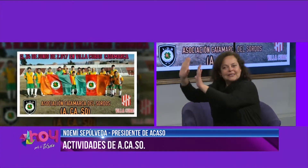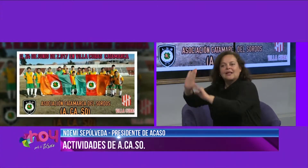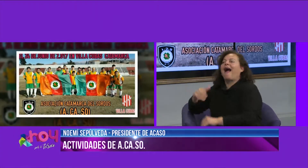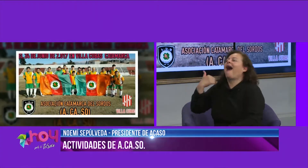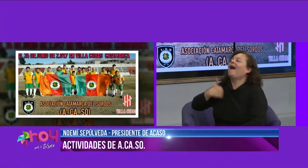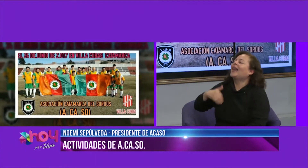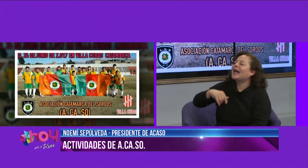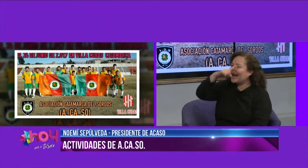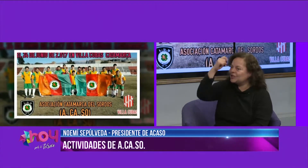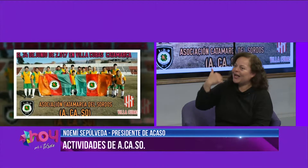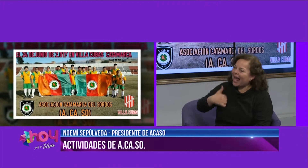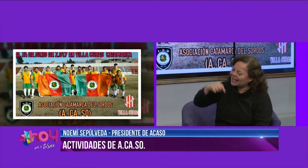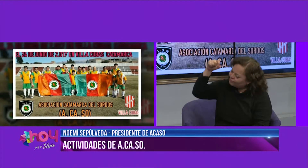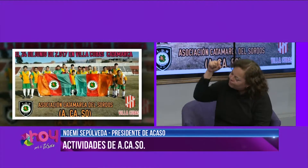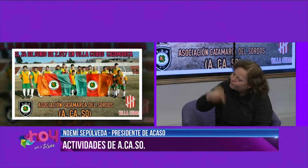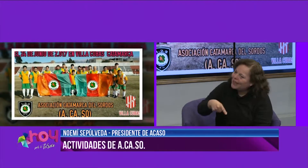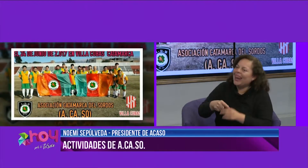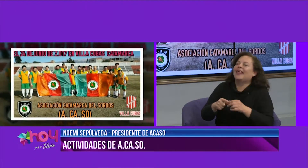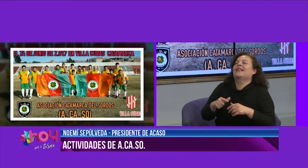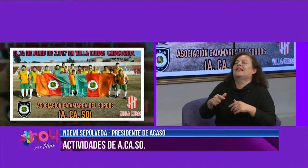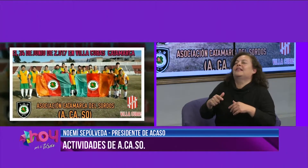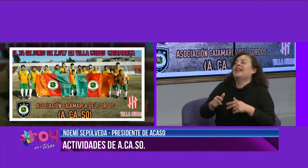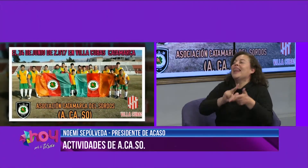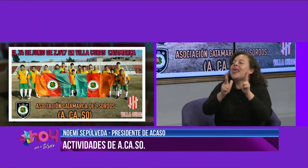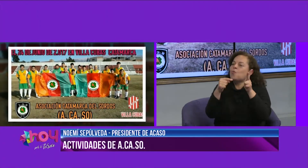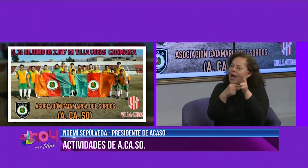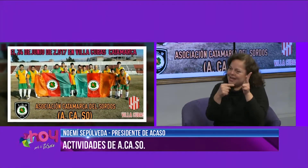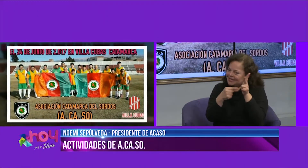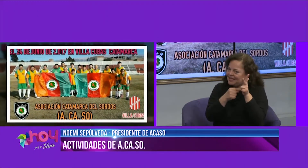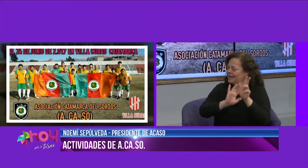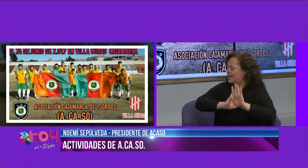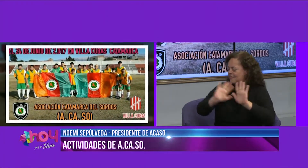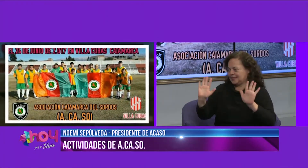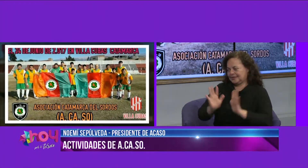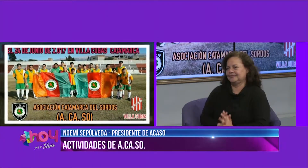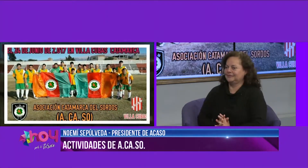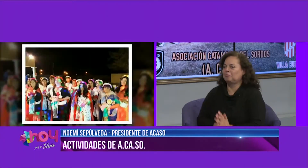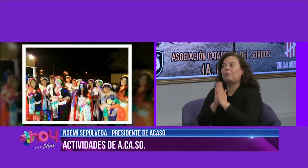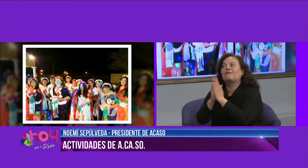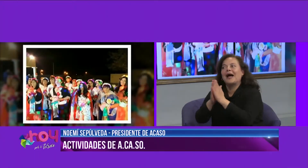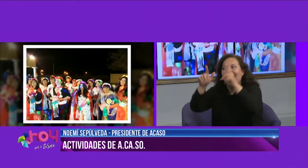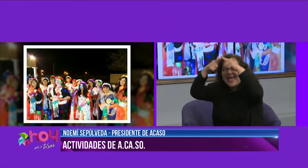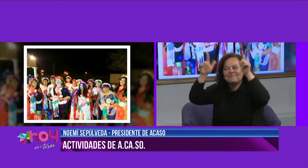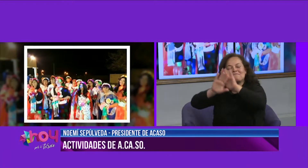En otros países se usa el término lenguaje, aquí en la Argentina nosotros usamos lengua de señas. Sí. Por favor.